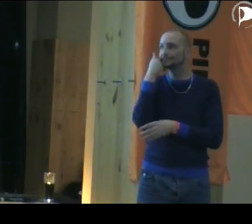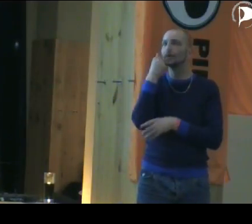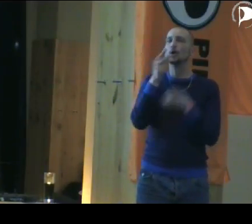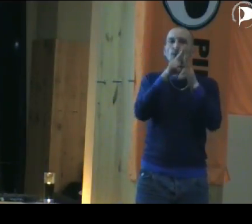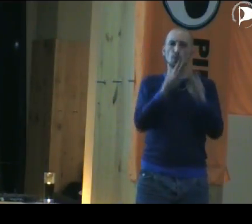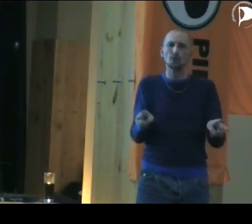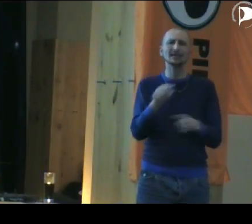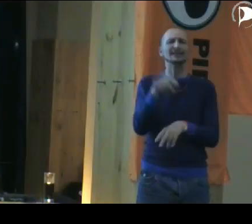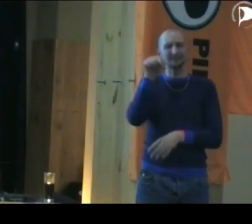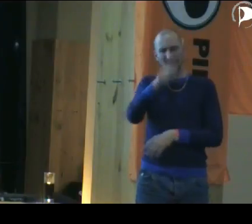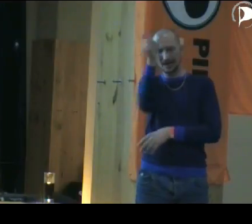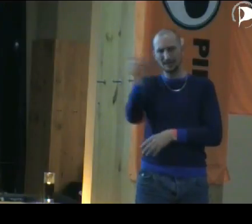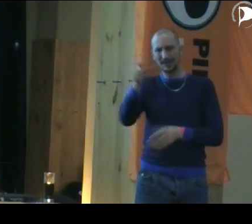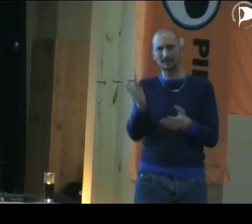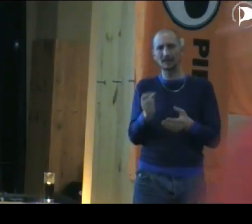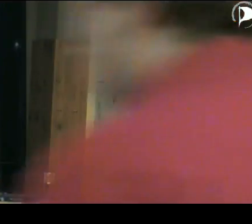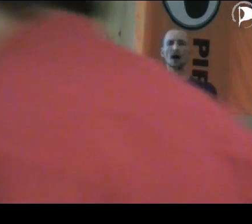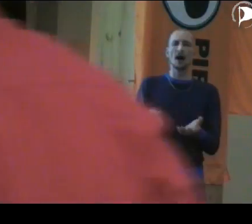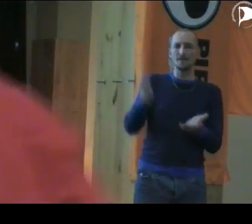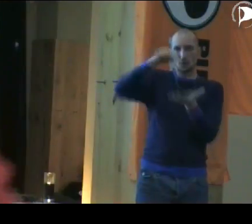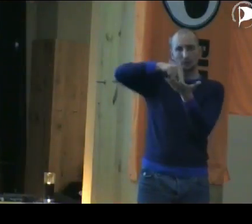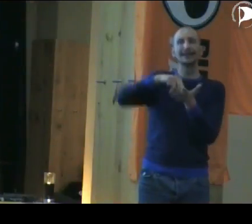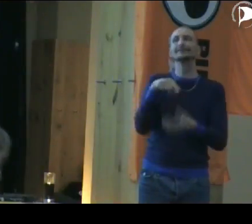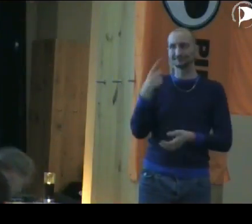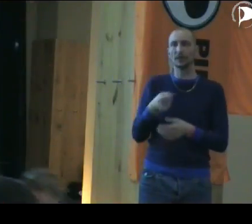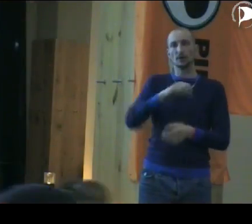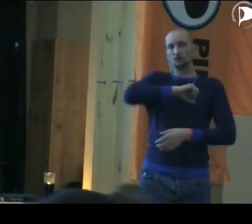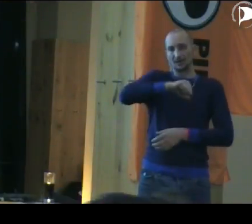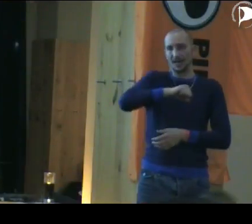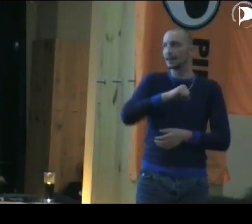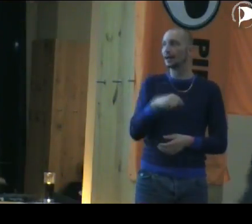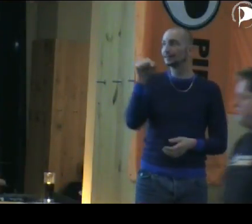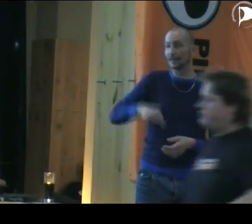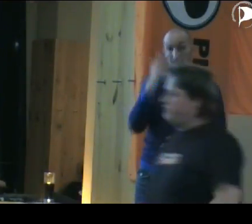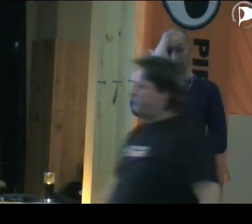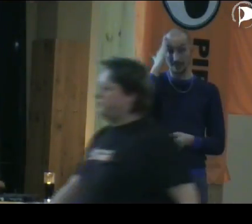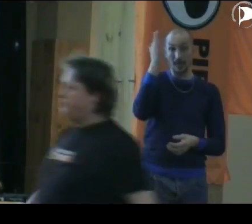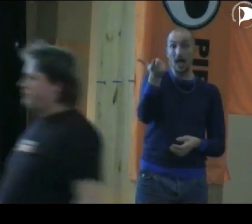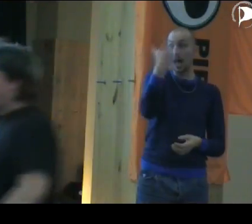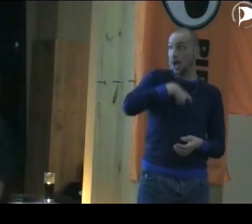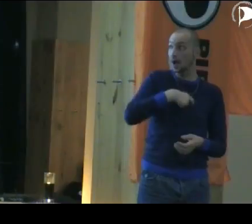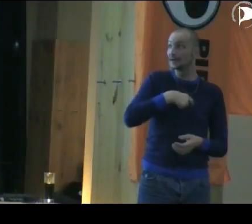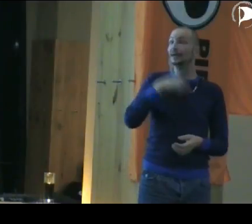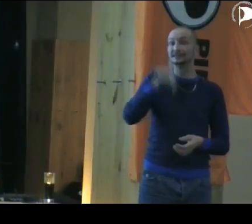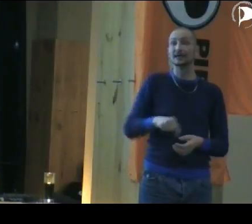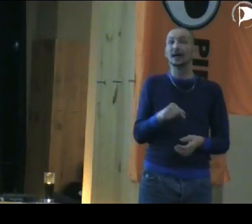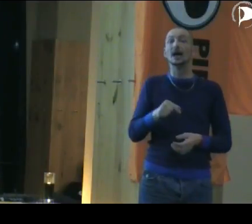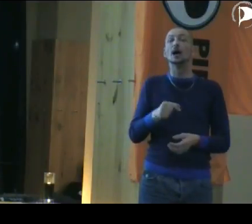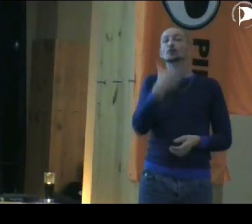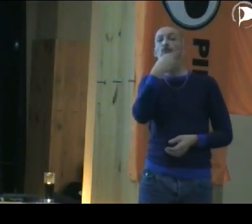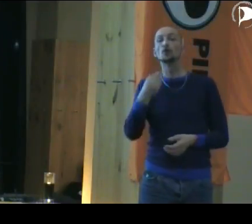hat die vorstände gibt auch schon danke ich kenne der auch schon einen schönen hören seit